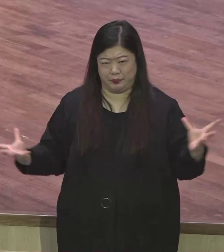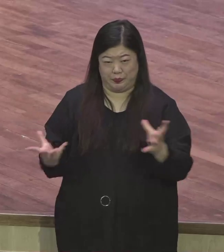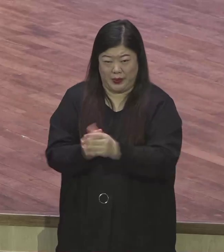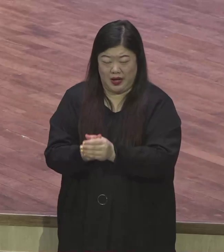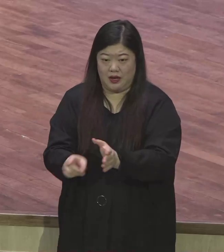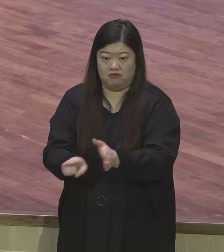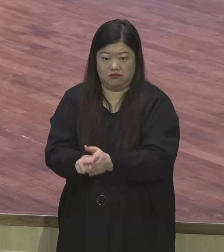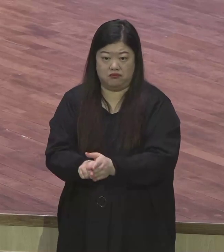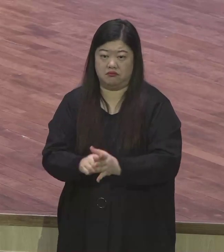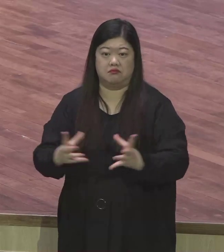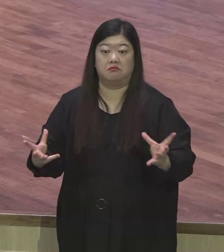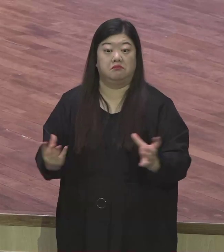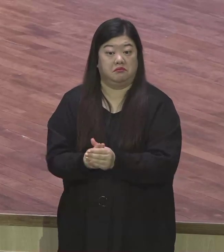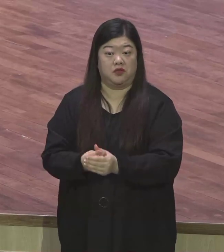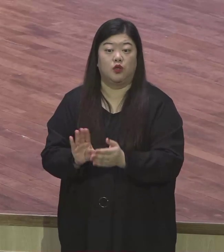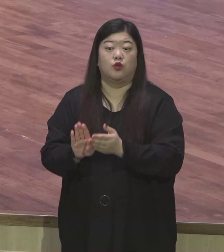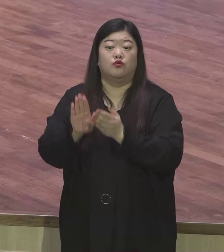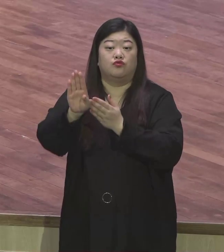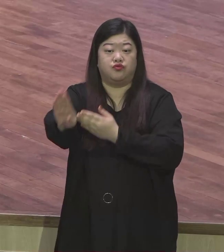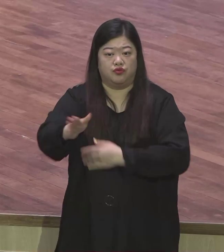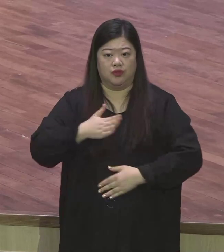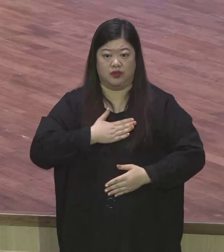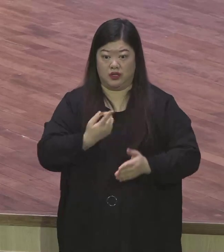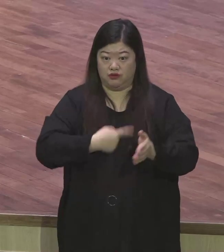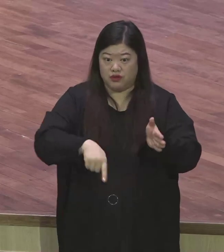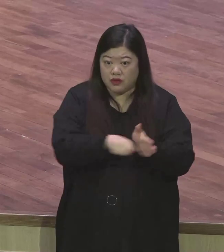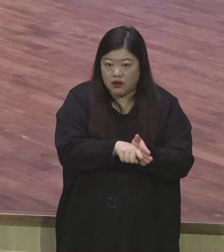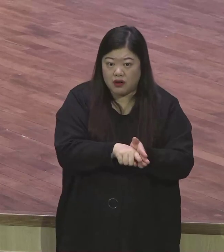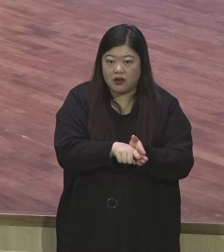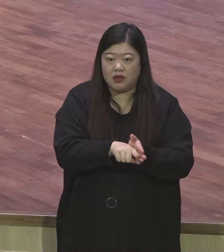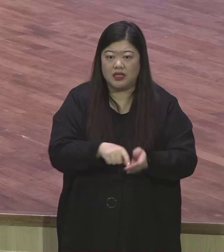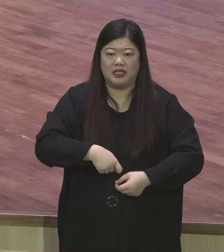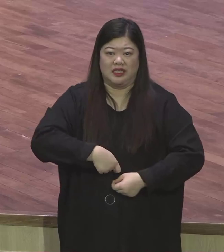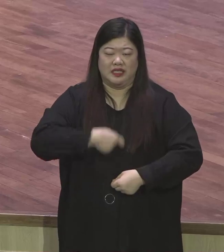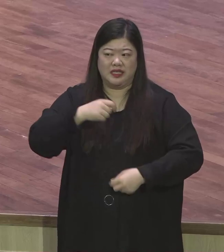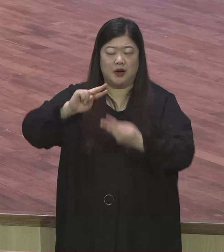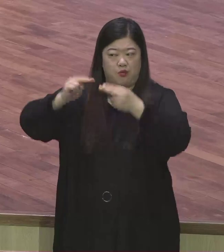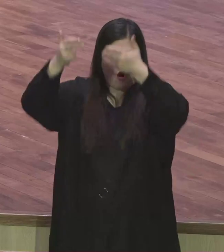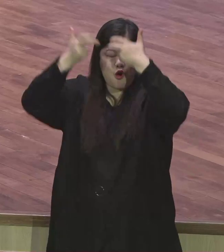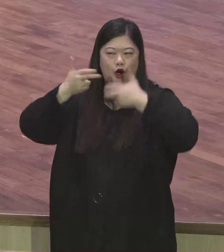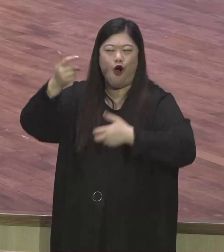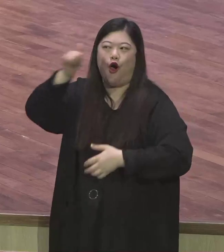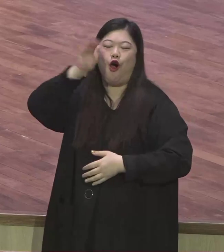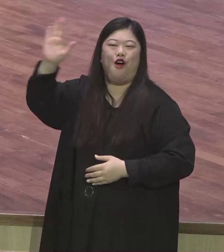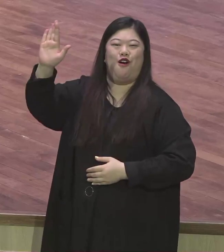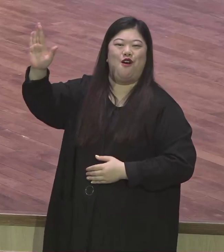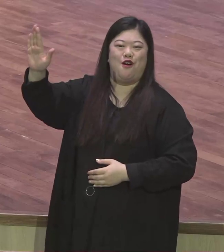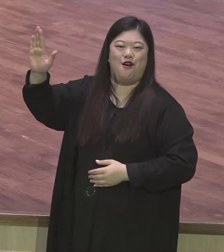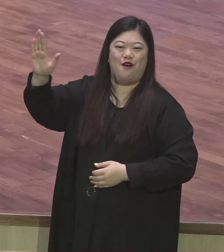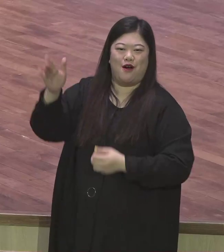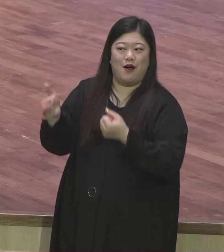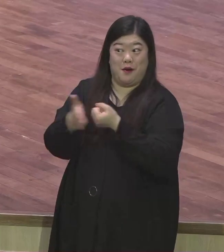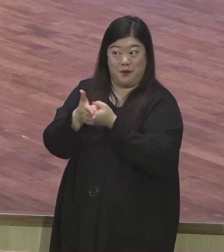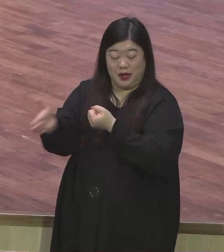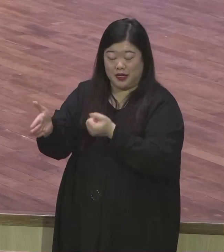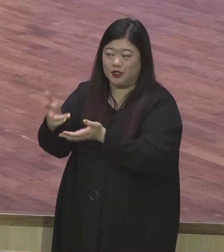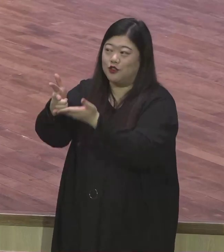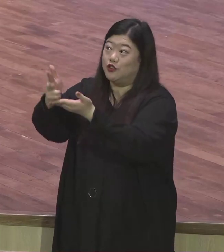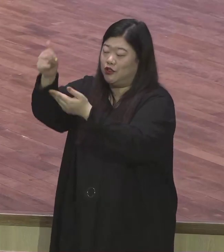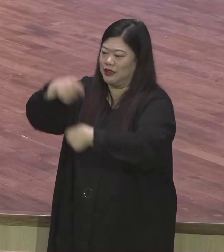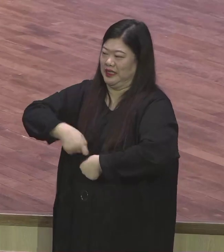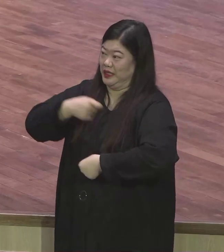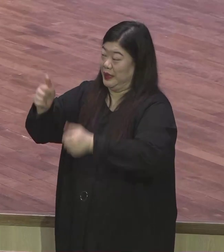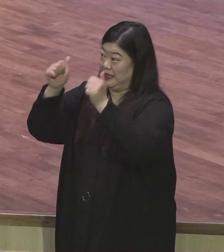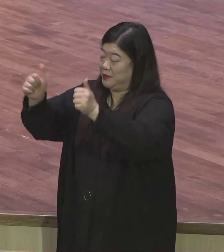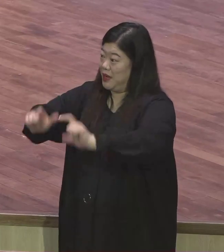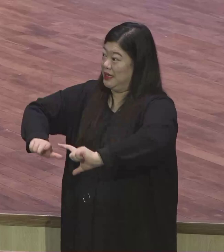지켰으니 이제 후로는 나를 위하여 의의 면류관이 예비되었으므로 곧 주 곧 의로우신